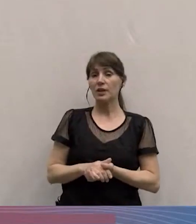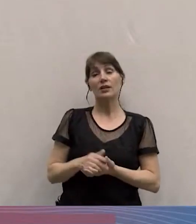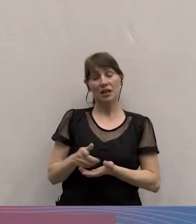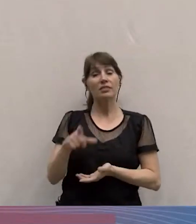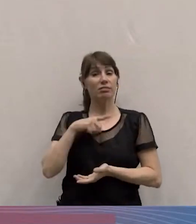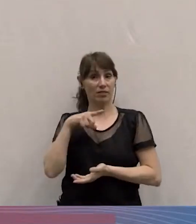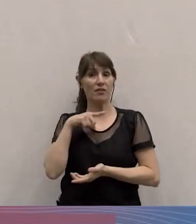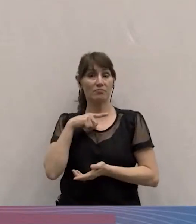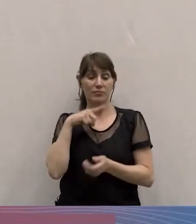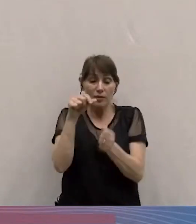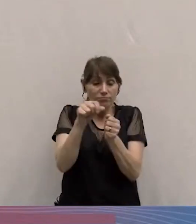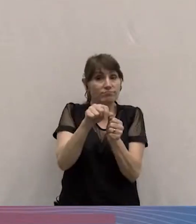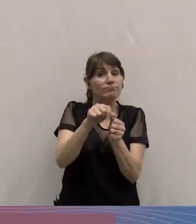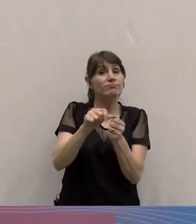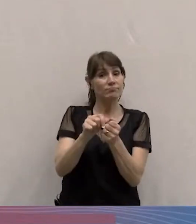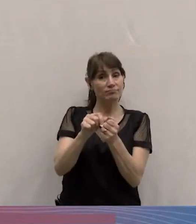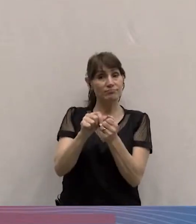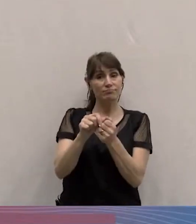circuncisão.